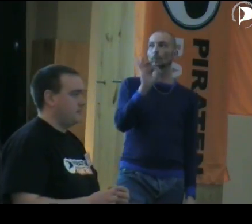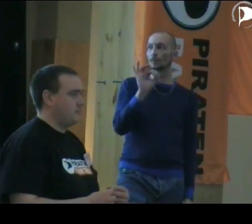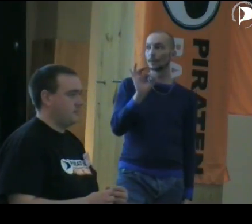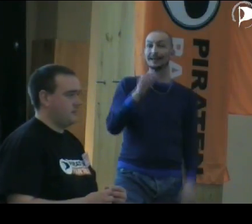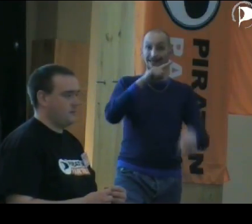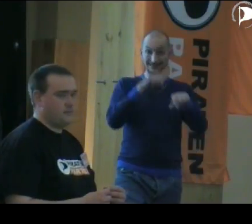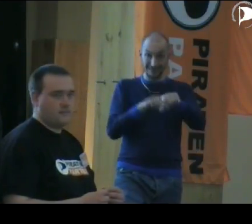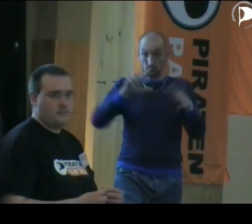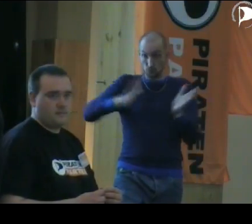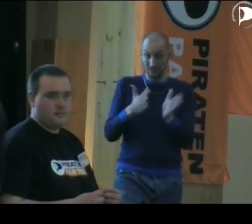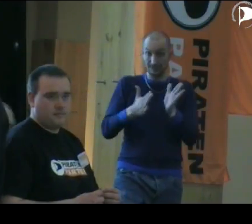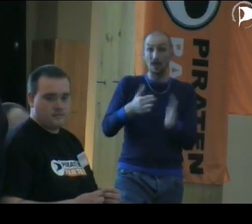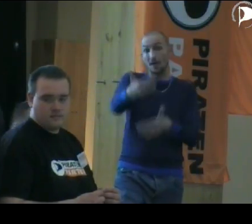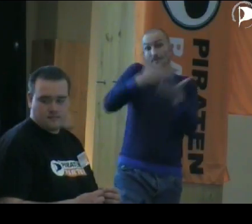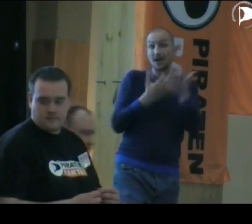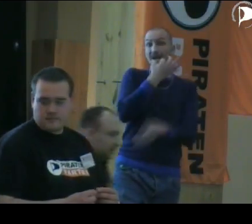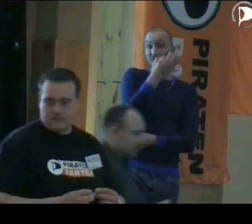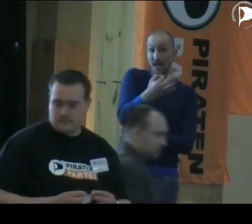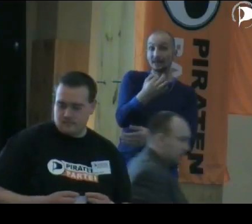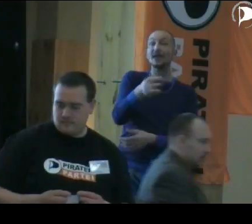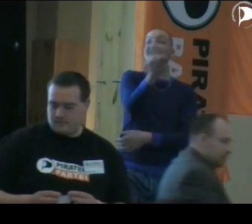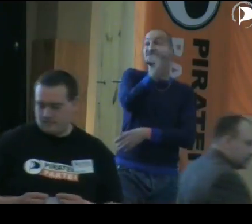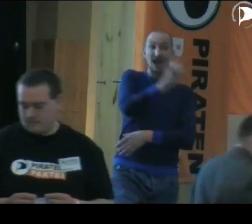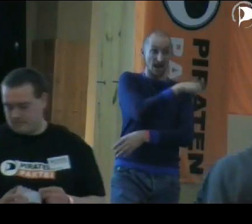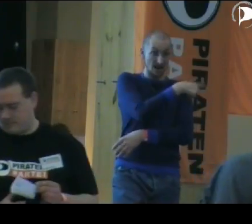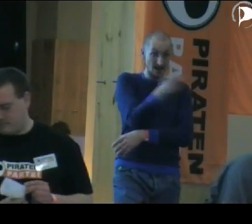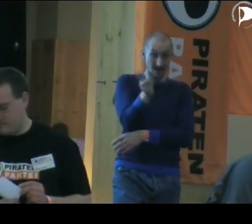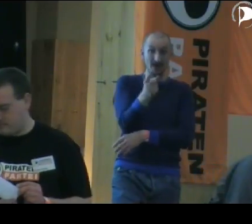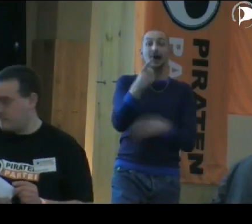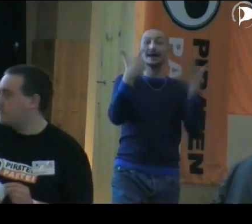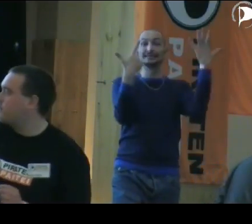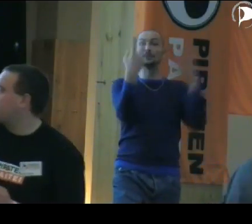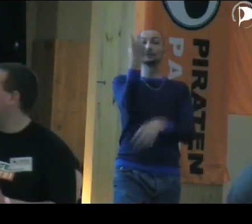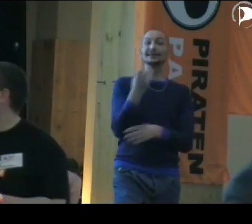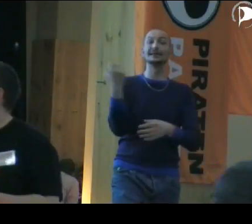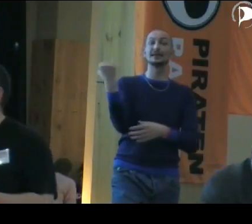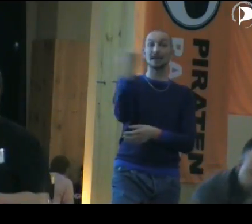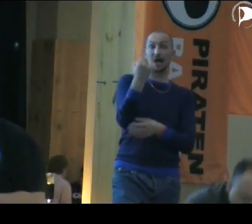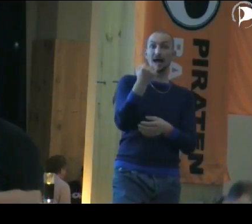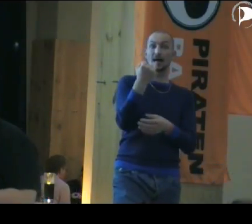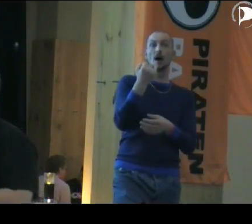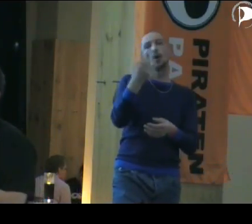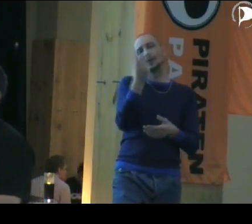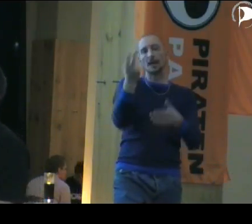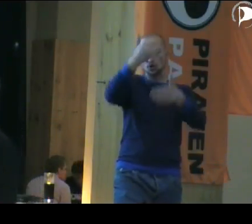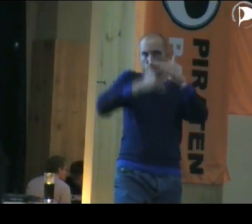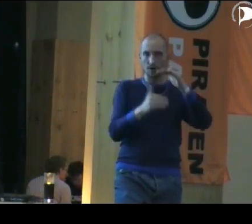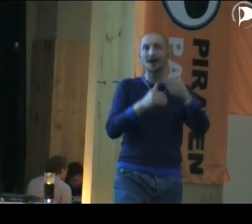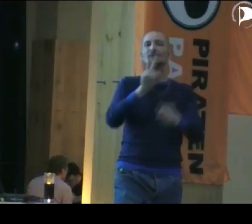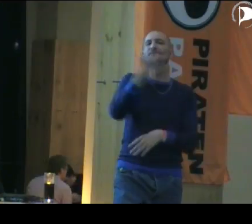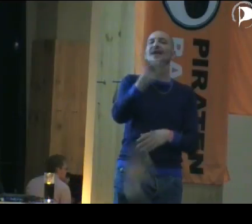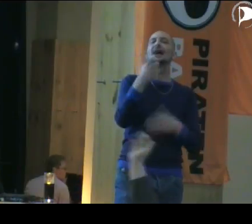kurz gesagt wer von sieben jahre jünger ist ersten mal sieht seine